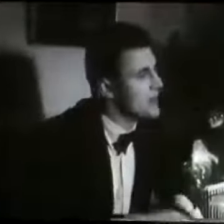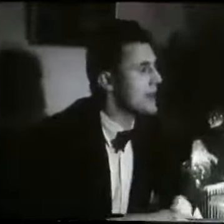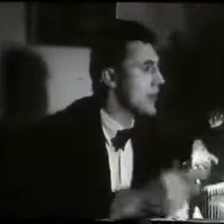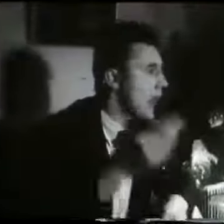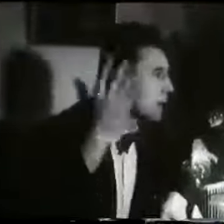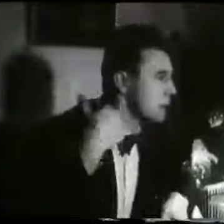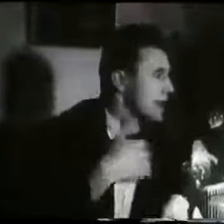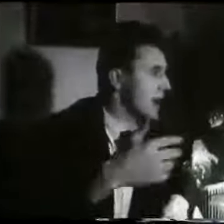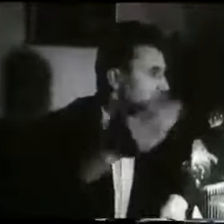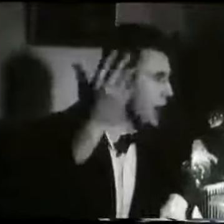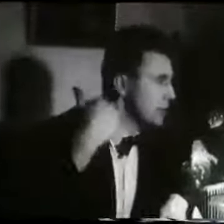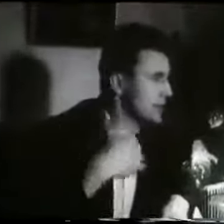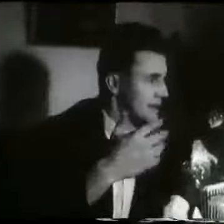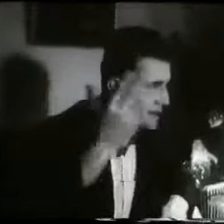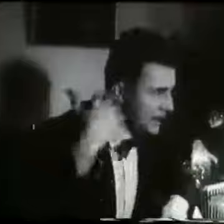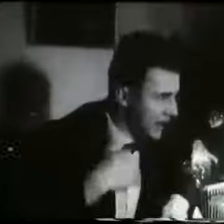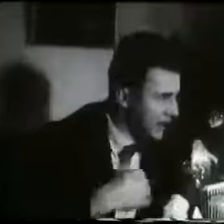Ligesom gamle dage.